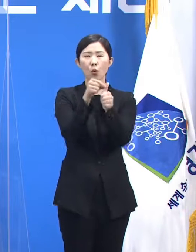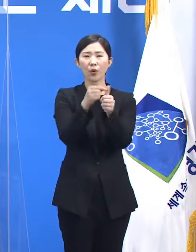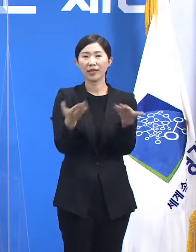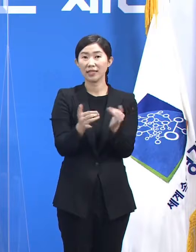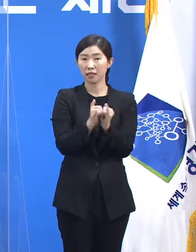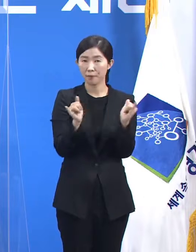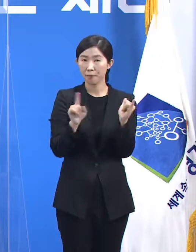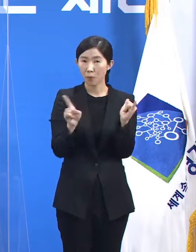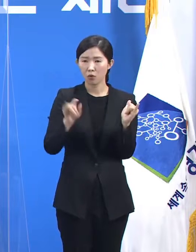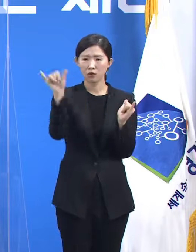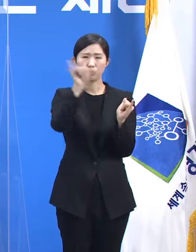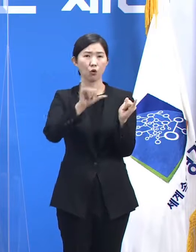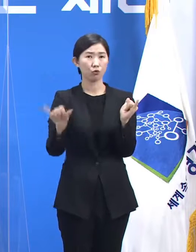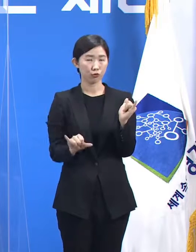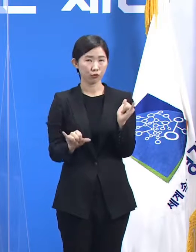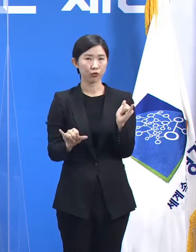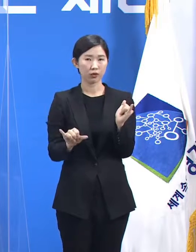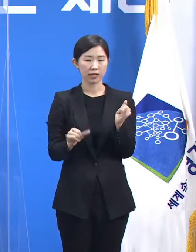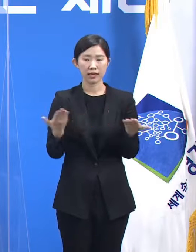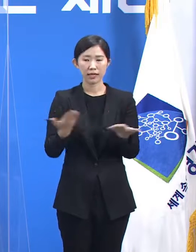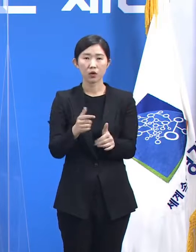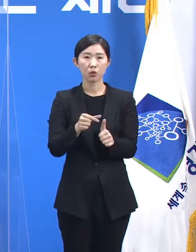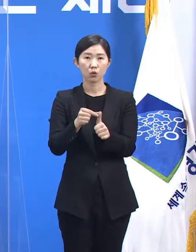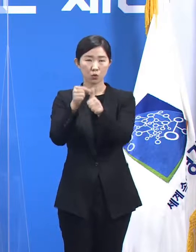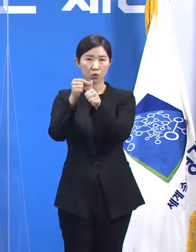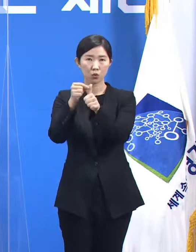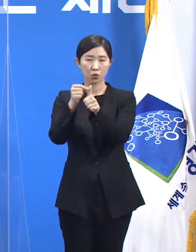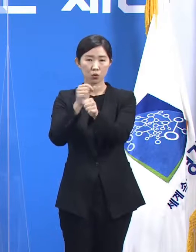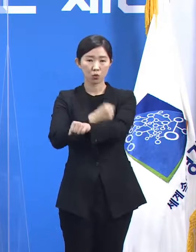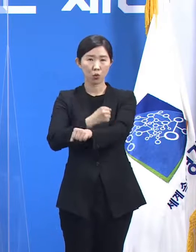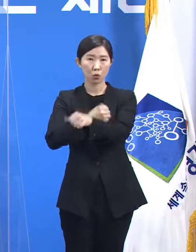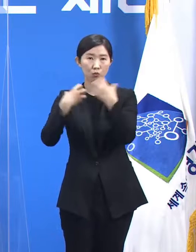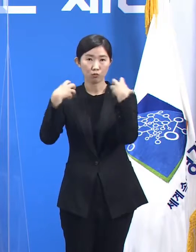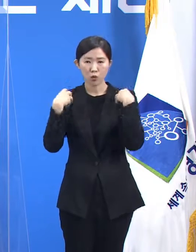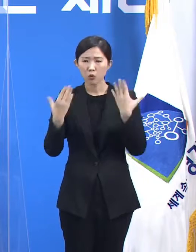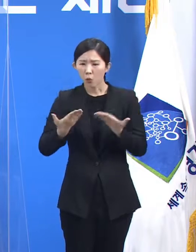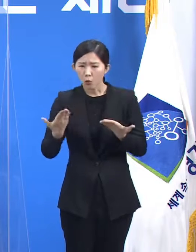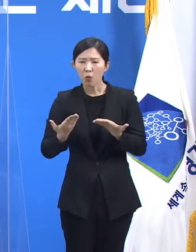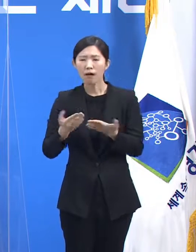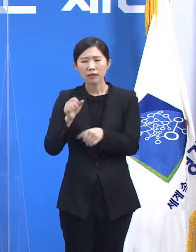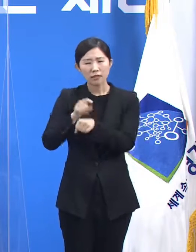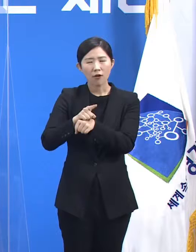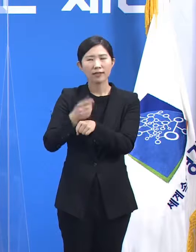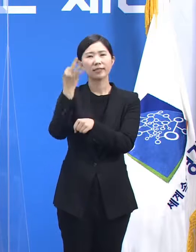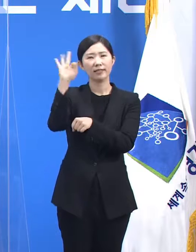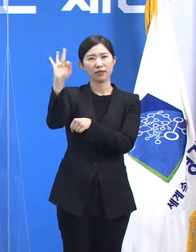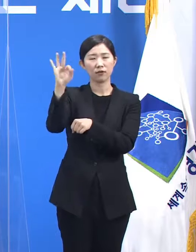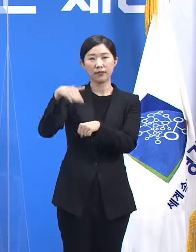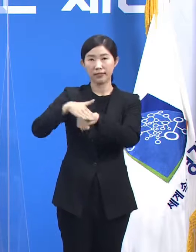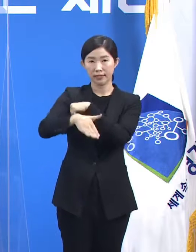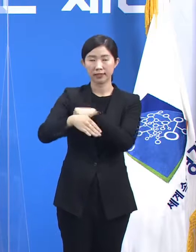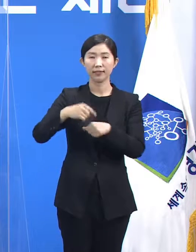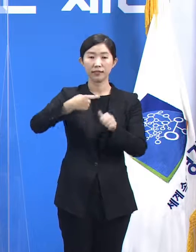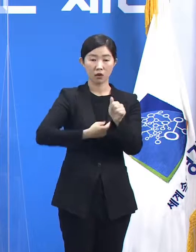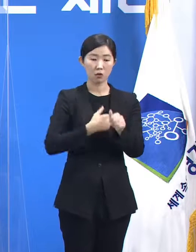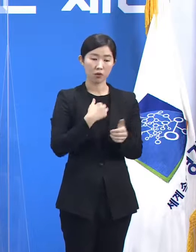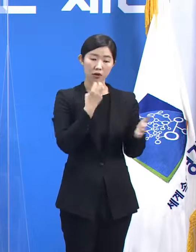경우에는 전국적으로 일단 고용노동부에서 그 노동자성을 인정하고 있는 그런 추세에 있습니다. 그래서